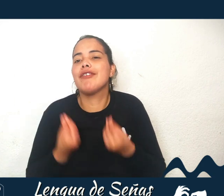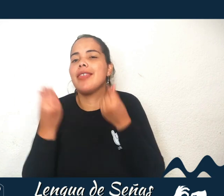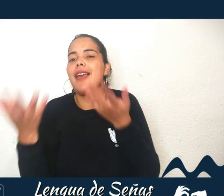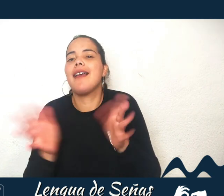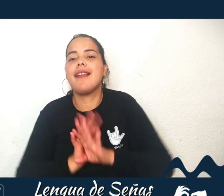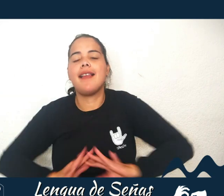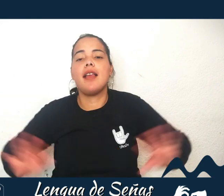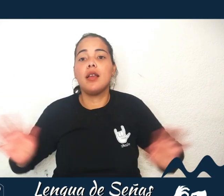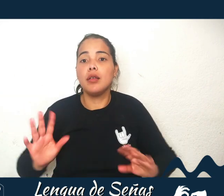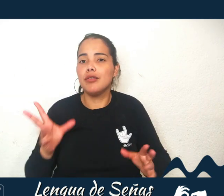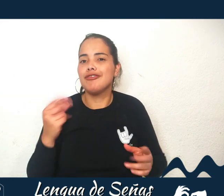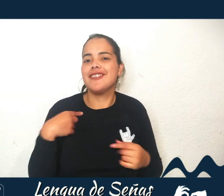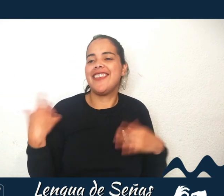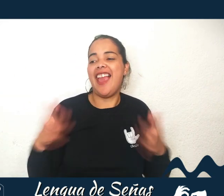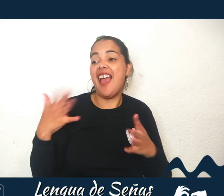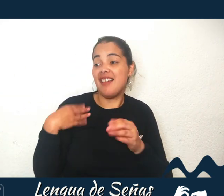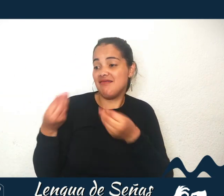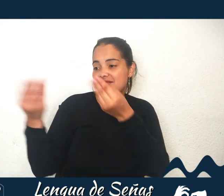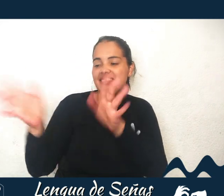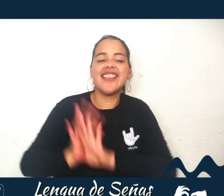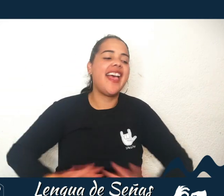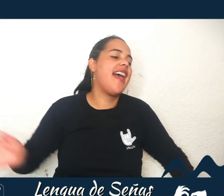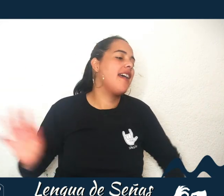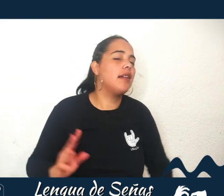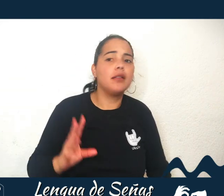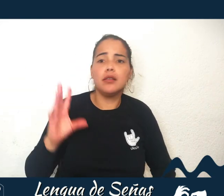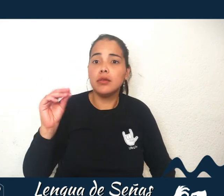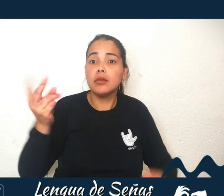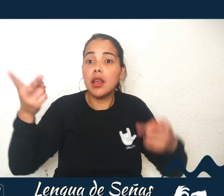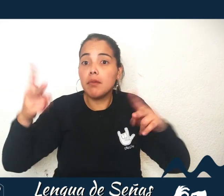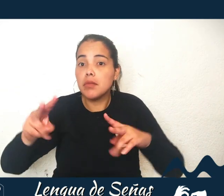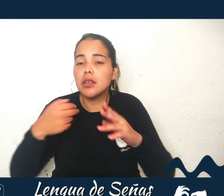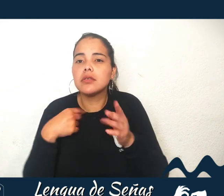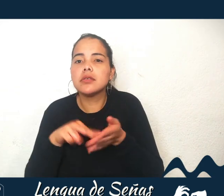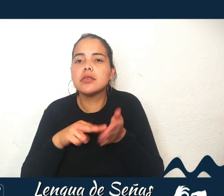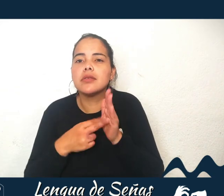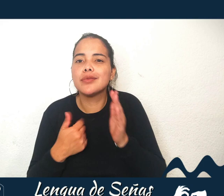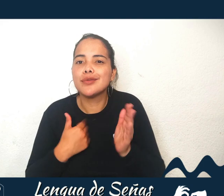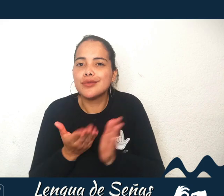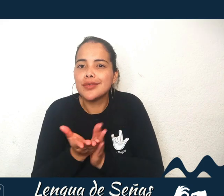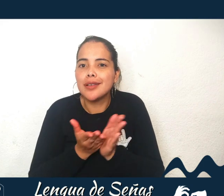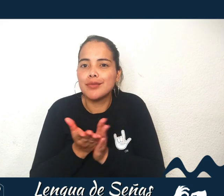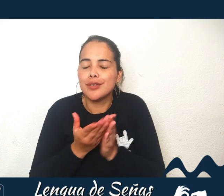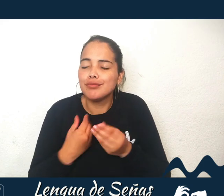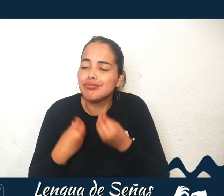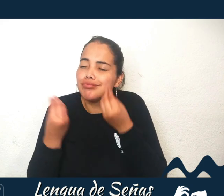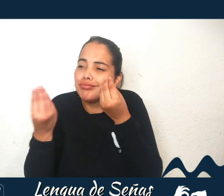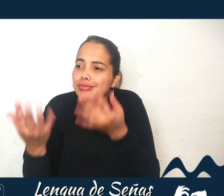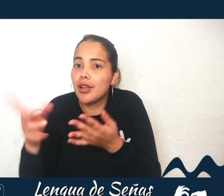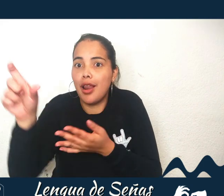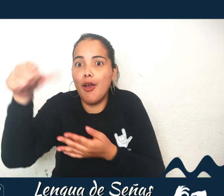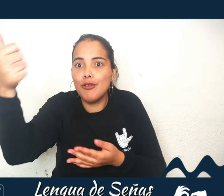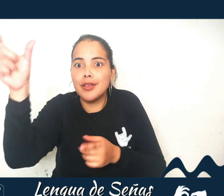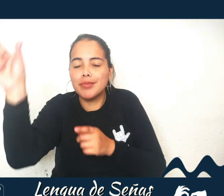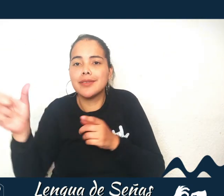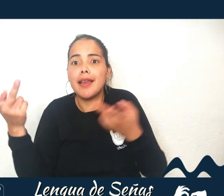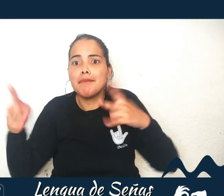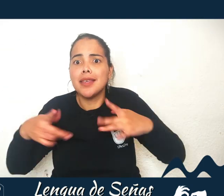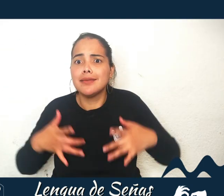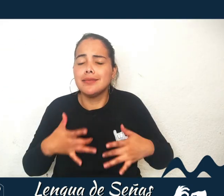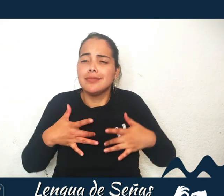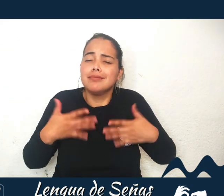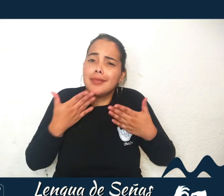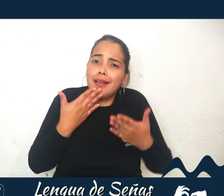dijo Pablo, suplir una necesidad. Es un servicio santo para bendición de